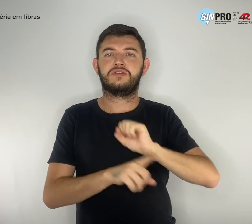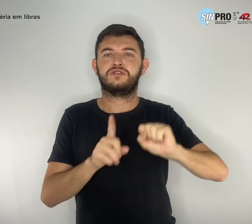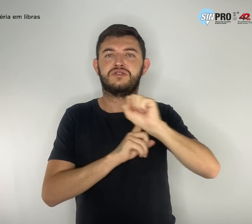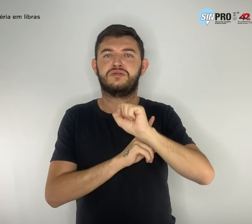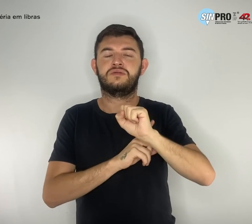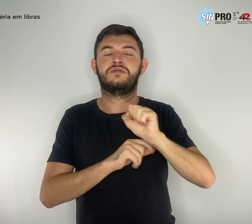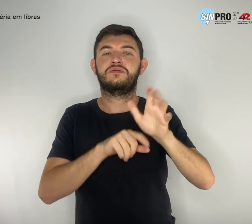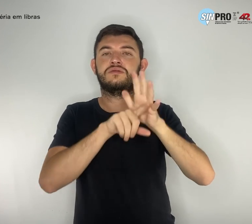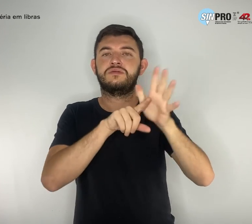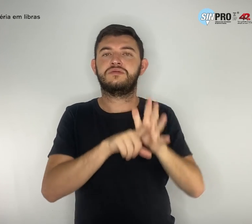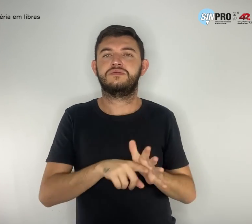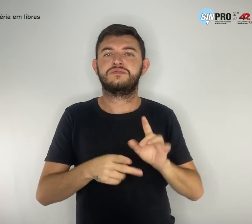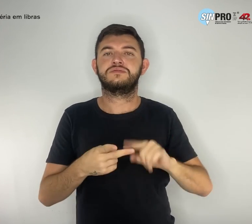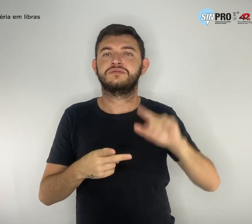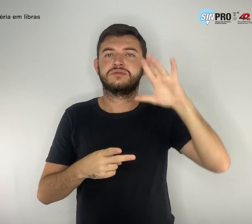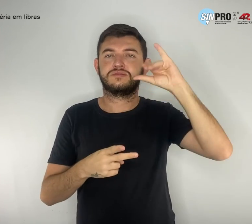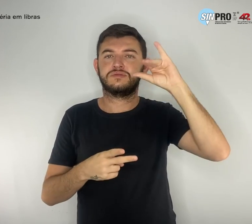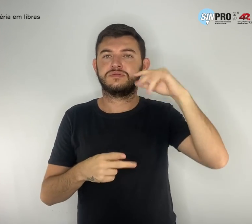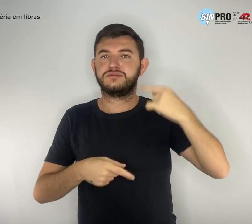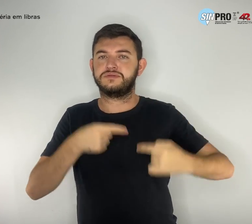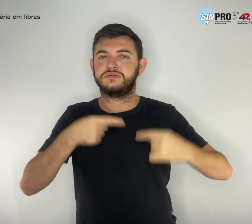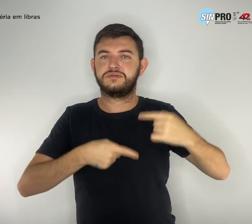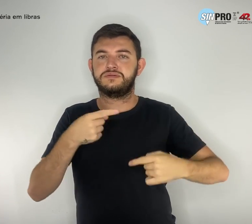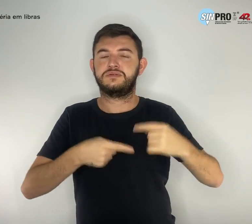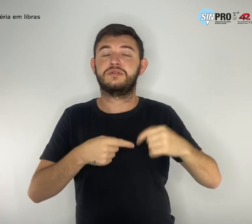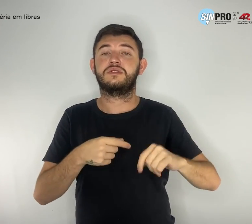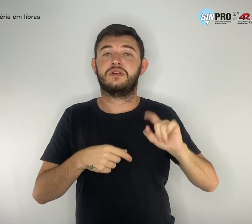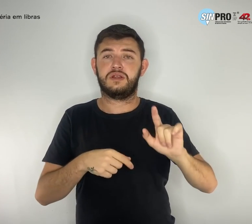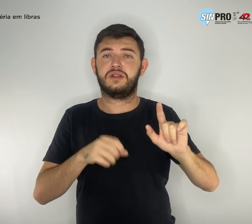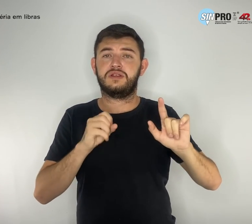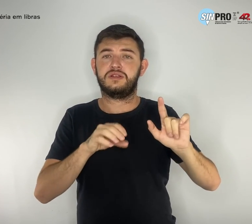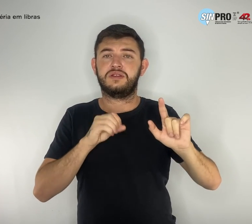Política, licenciado em Pedagogia, mestre em